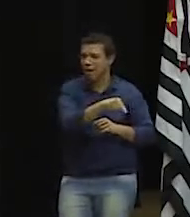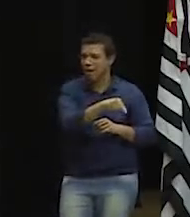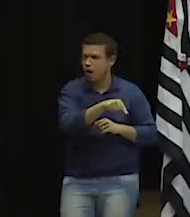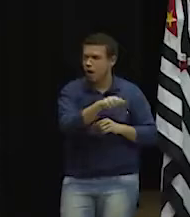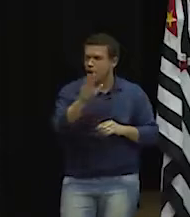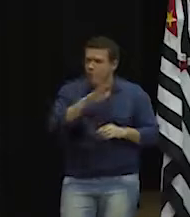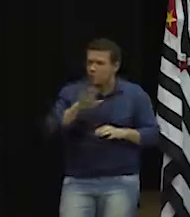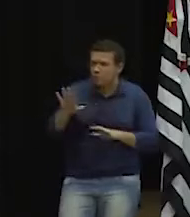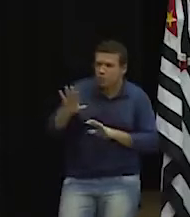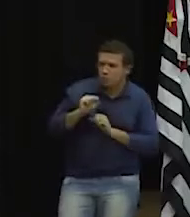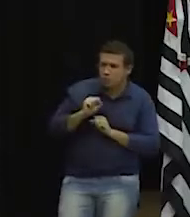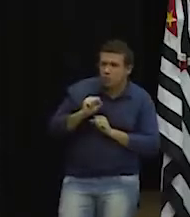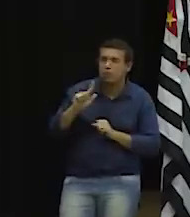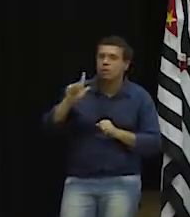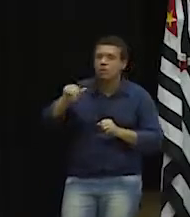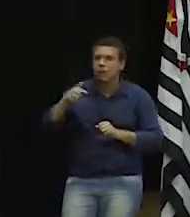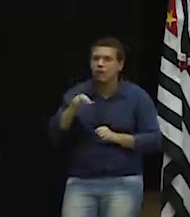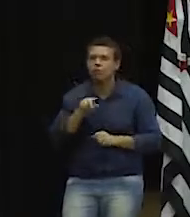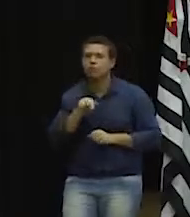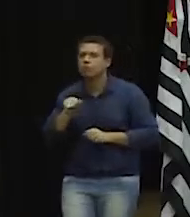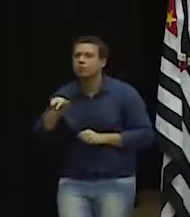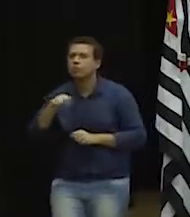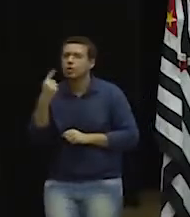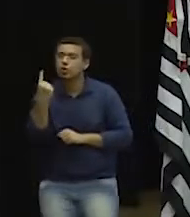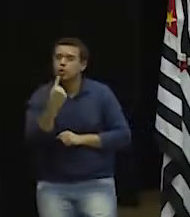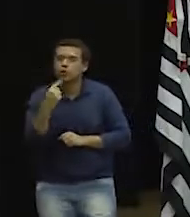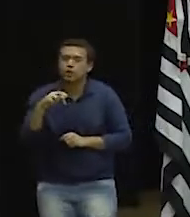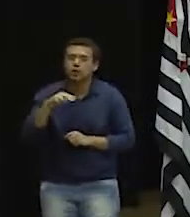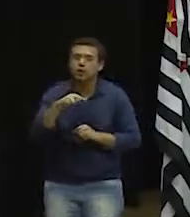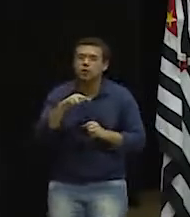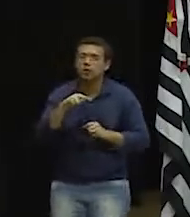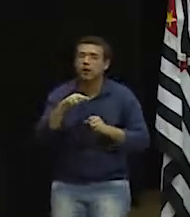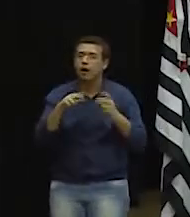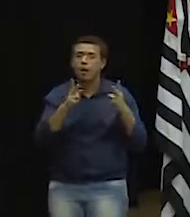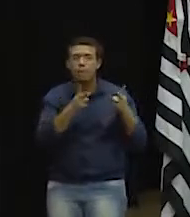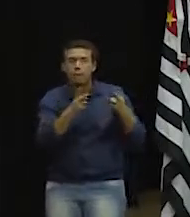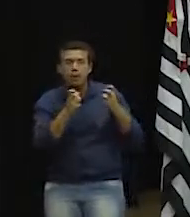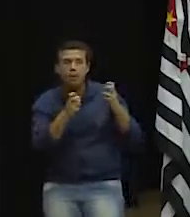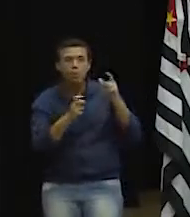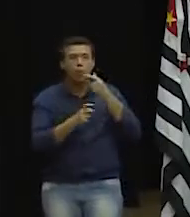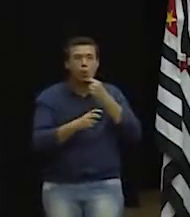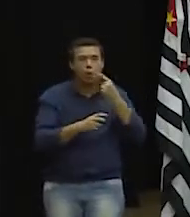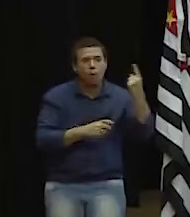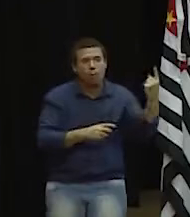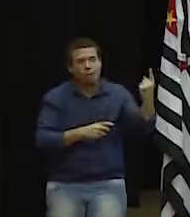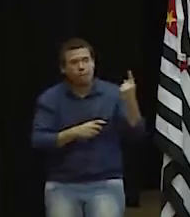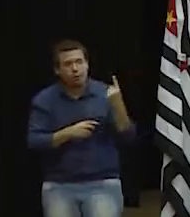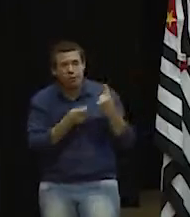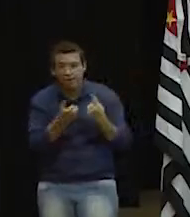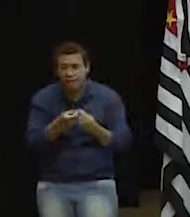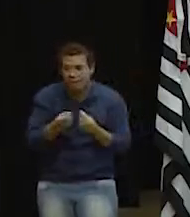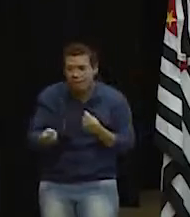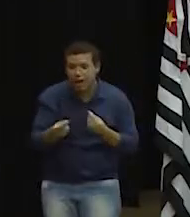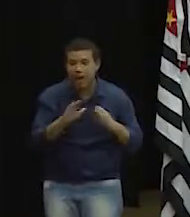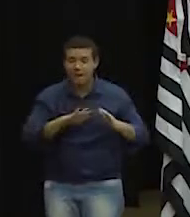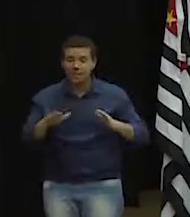né? E é isso que as histórias trazem. Então, quando ele está sozinho na rua, ele percebe alguém, um homem